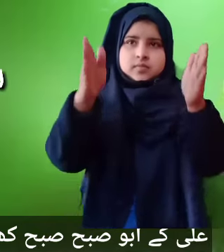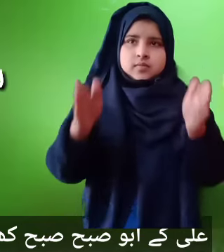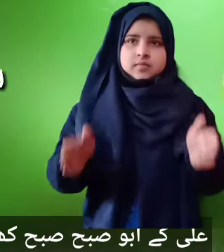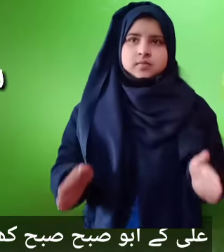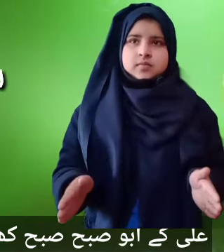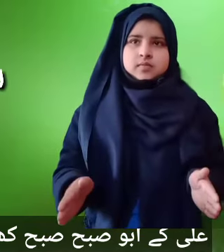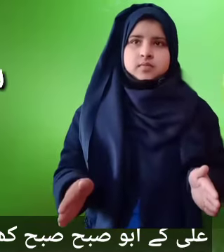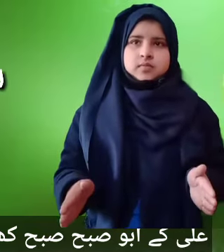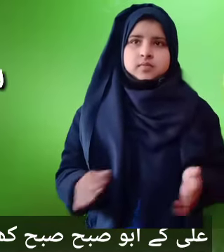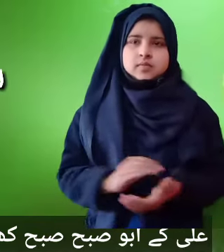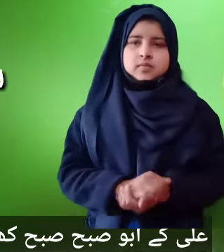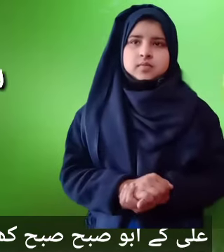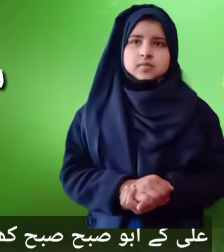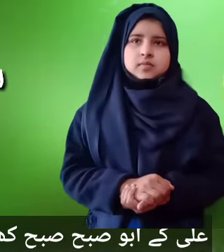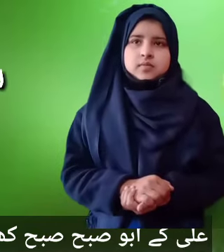सिलेंडर।